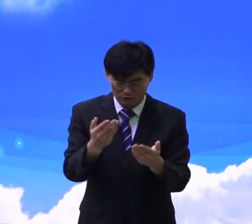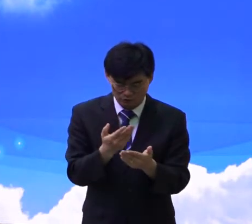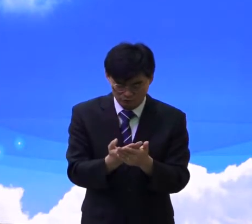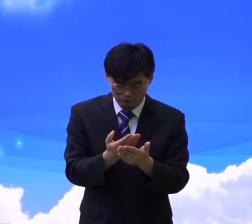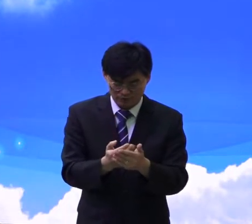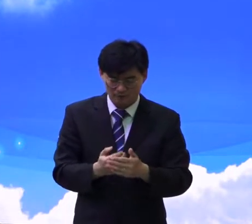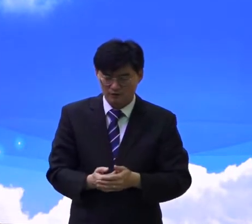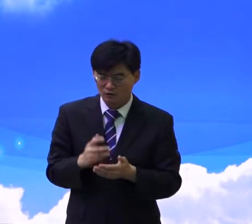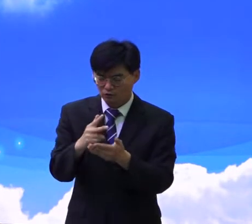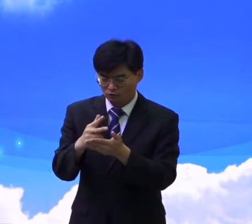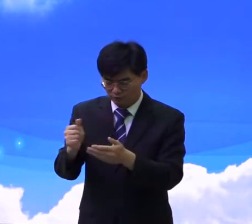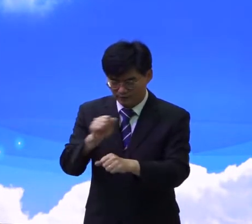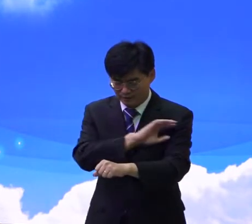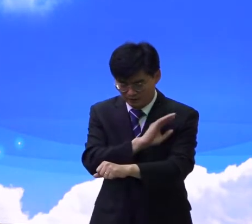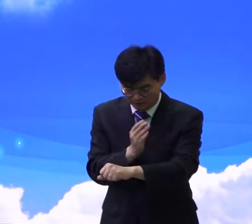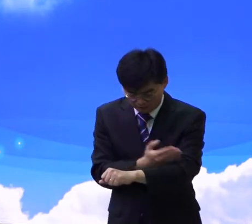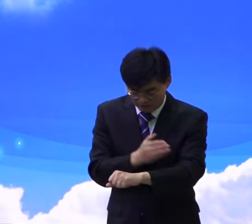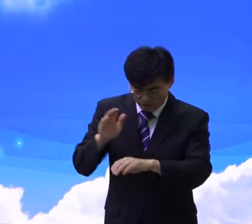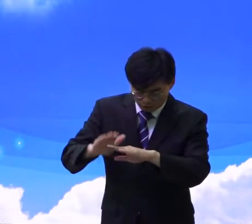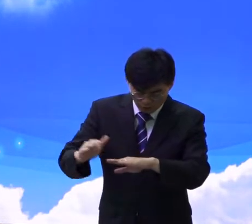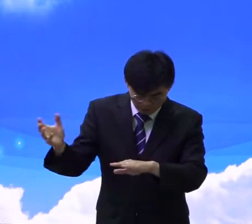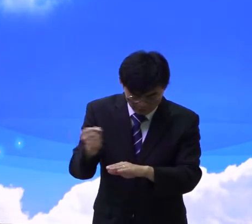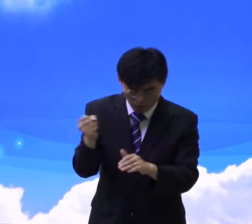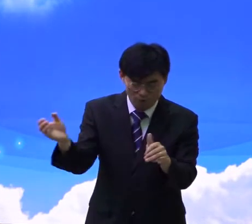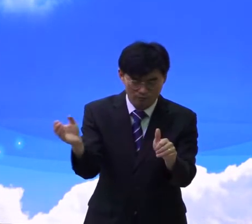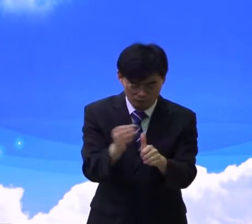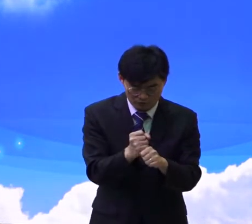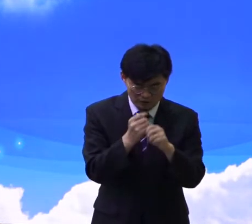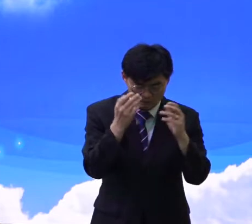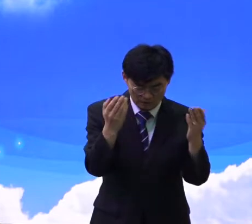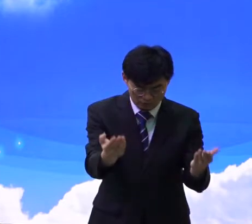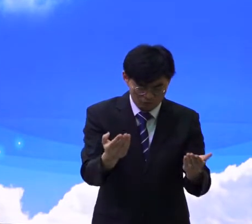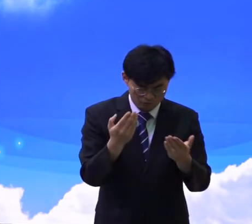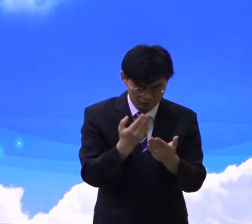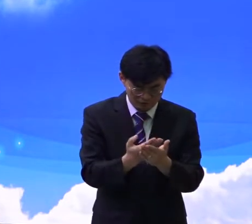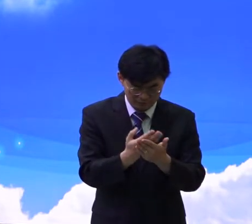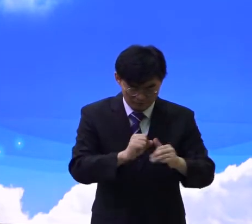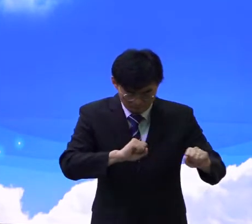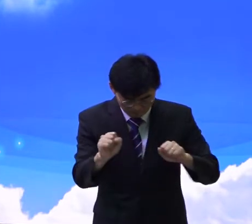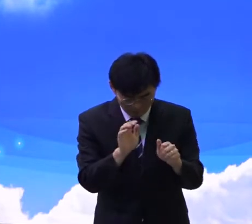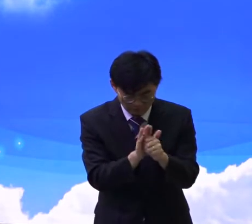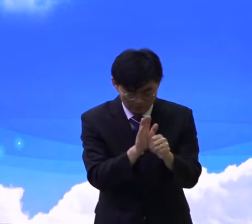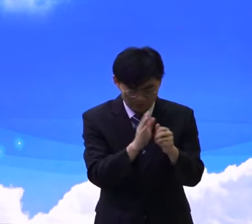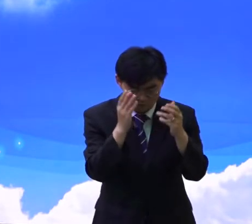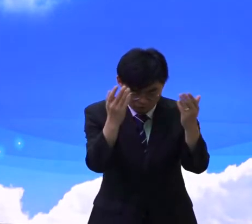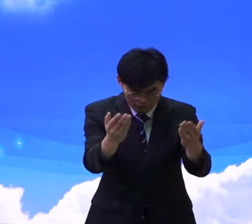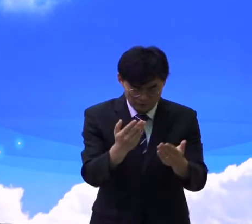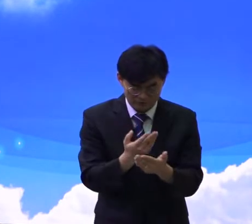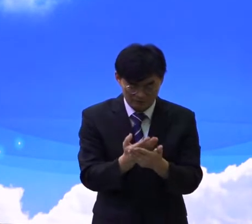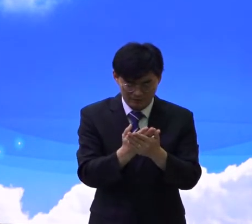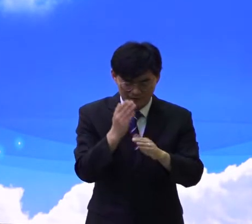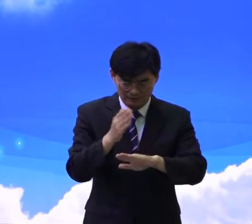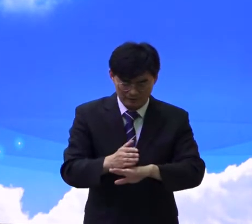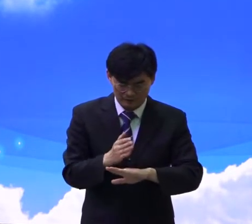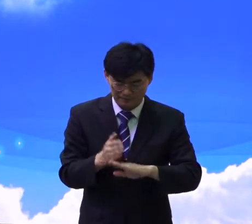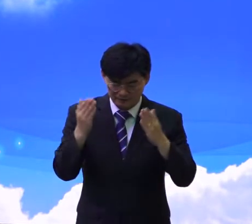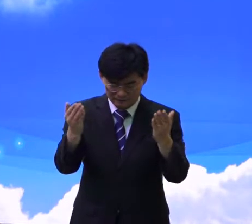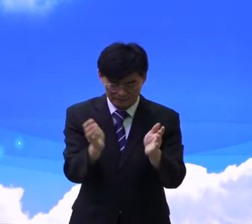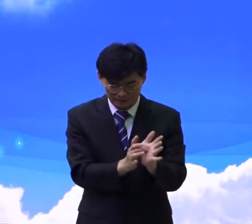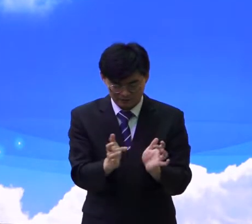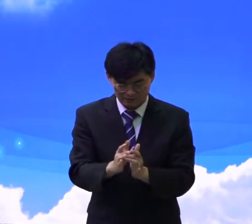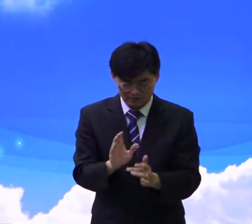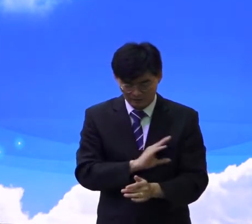강하신 능력의 손길로 우리의 삶을 붙잡으시고 역사하여 주시옵소서. 감사드리며 예수님의